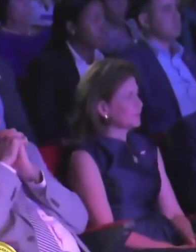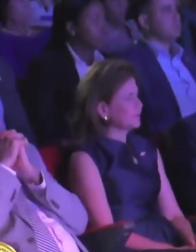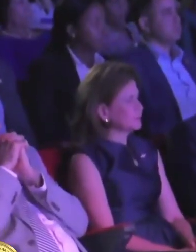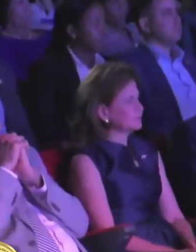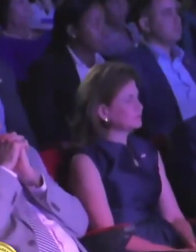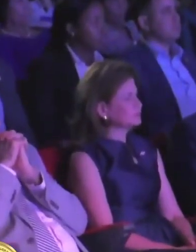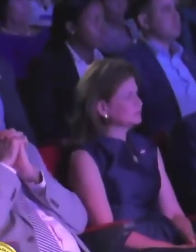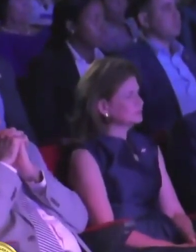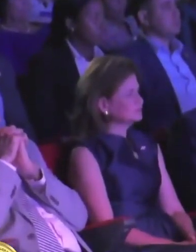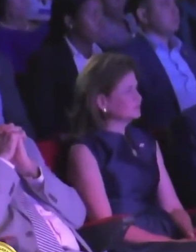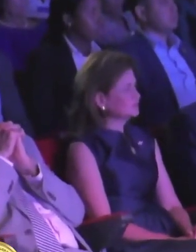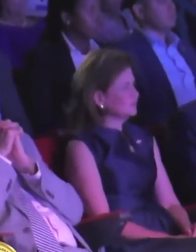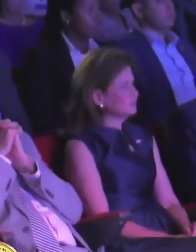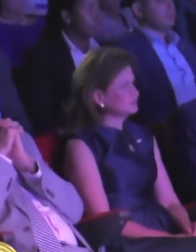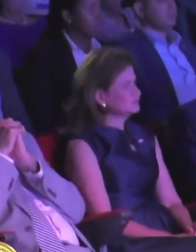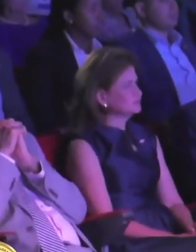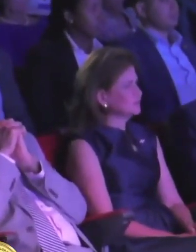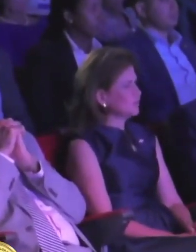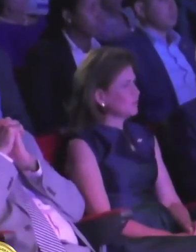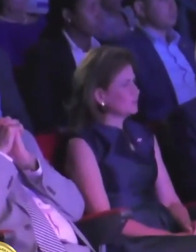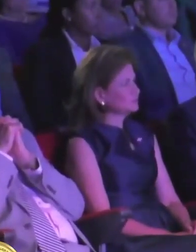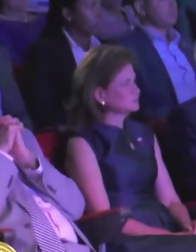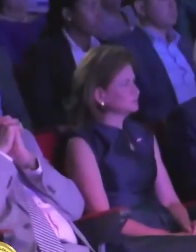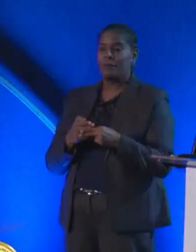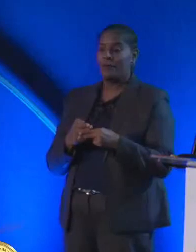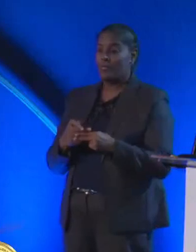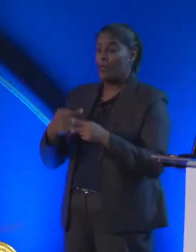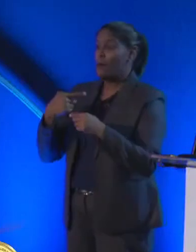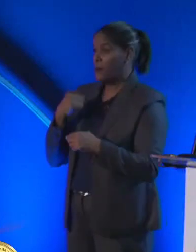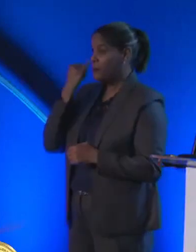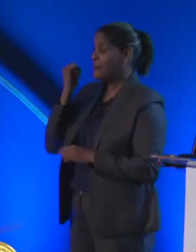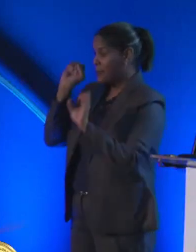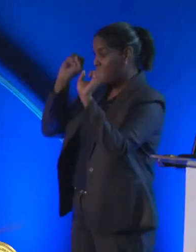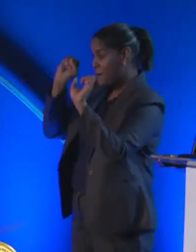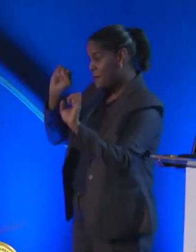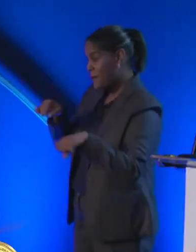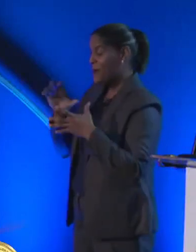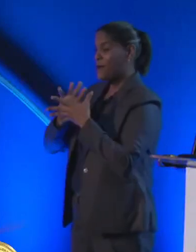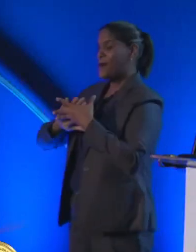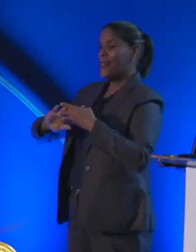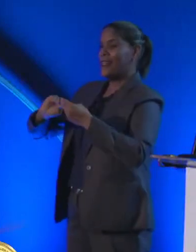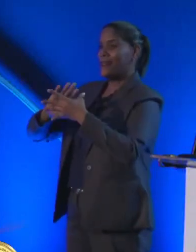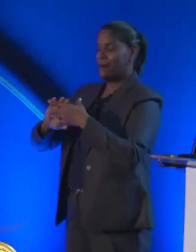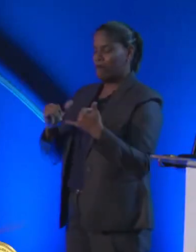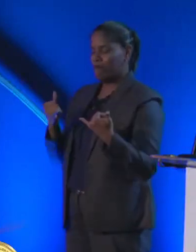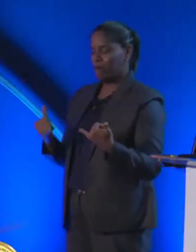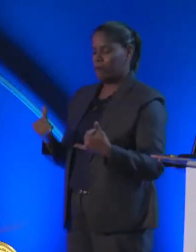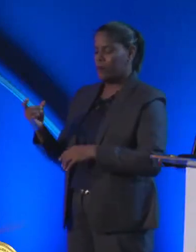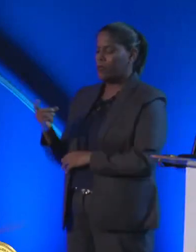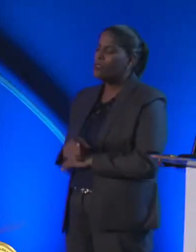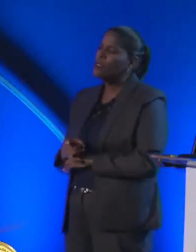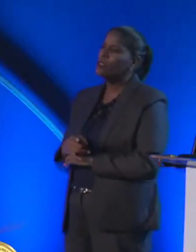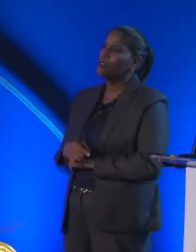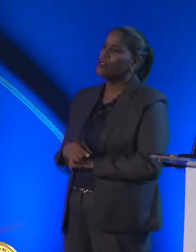dar a conocer sus nombres lo que sí puedo adelantar Es que hoy